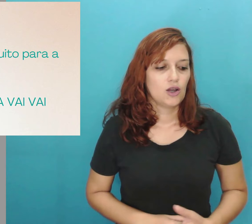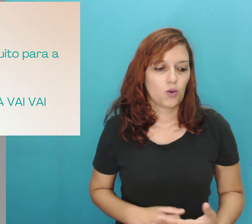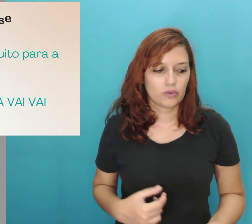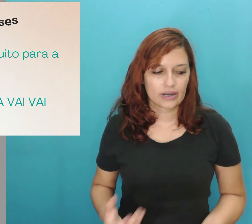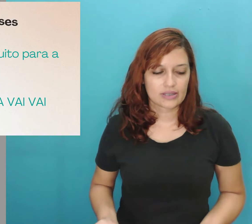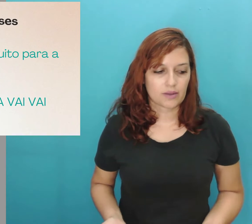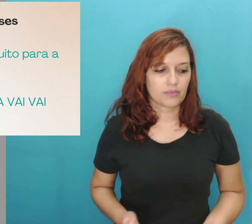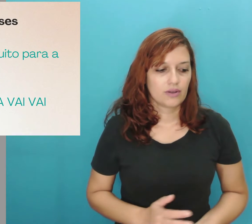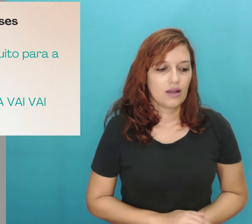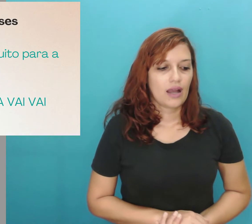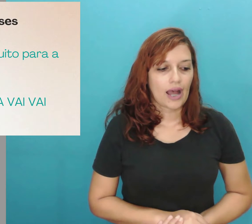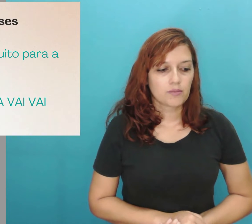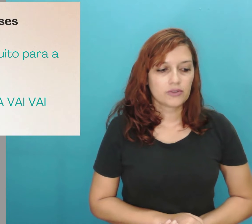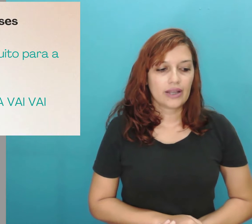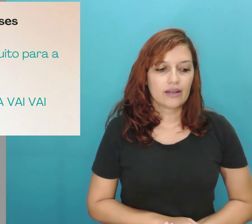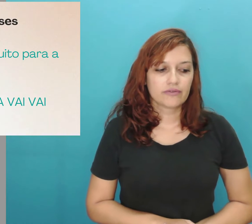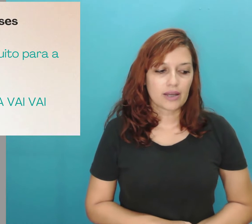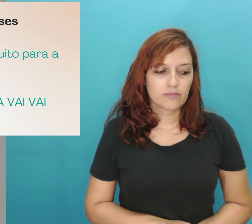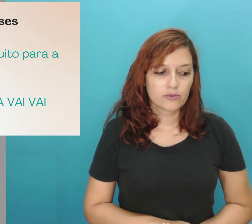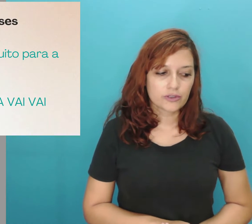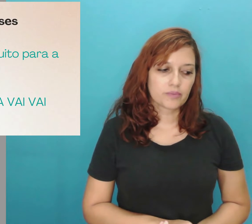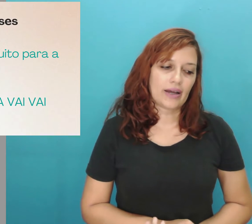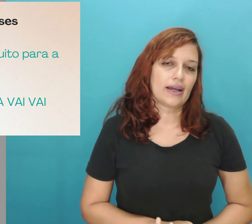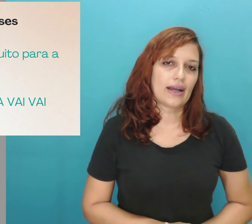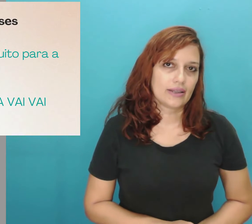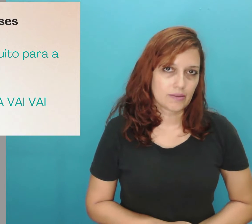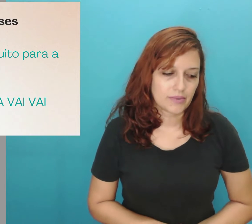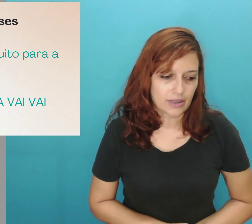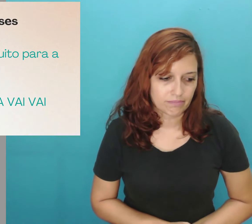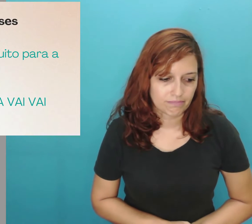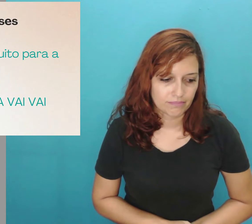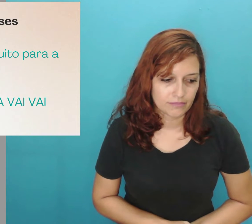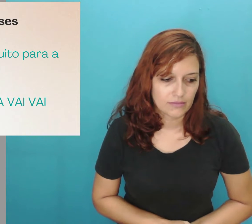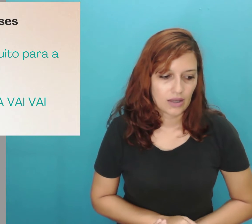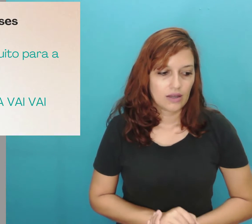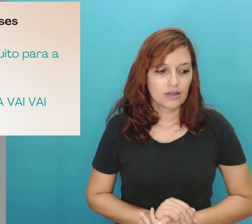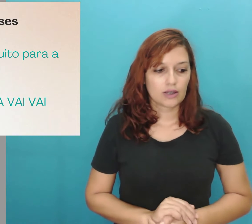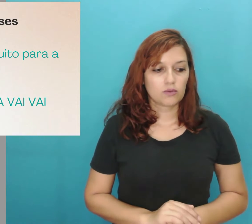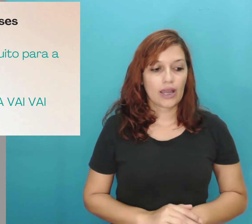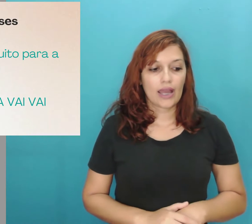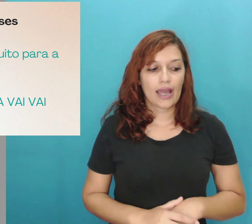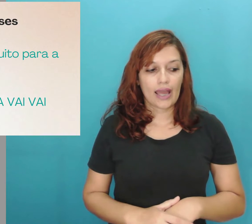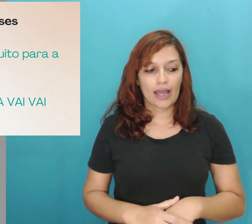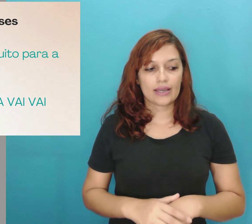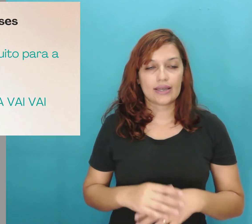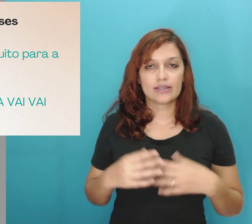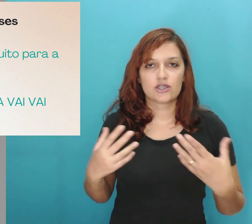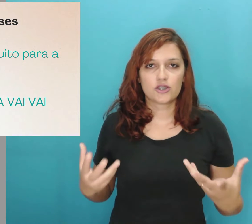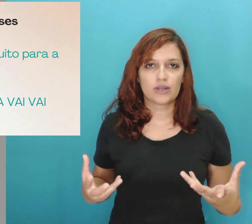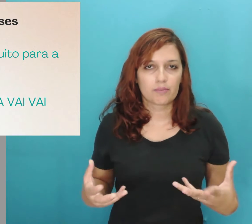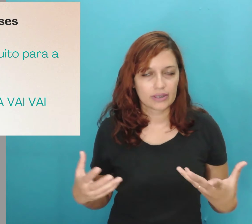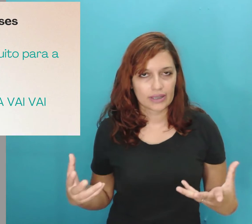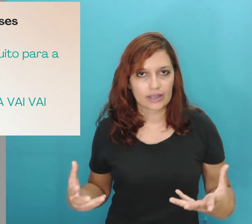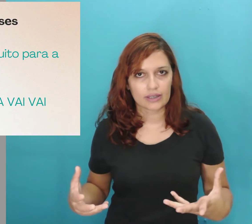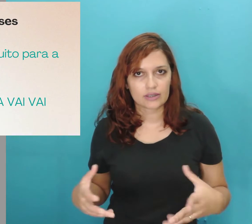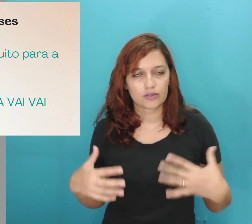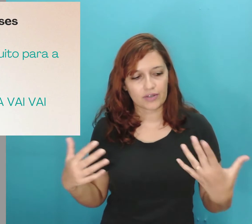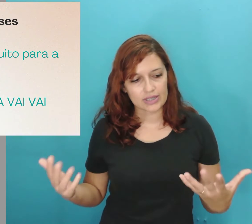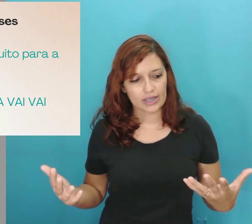Outro exemplo. A mulher vai muito para a academia. Então, existe a maneira de fazer